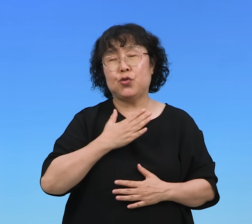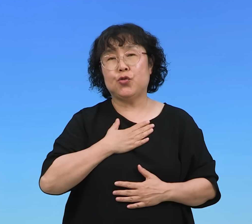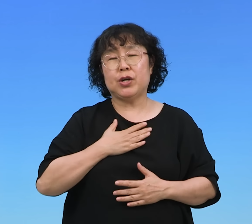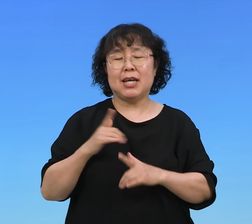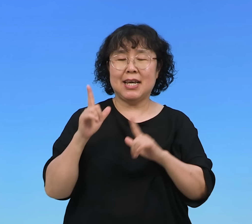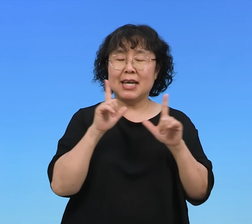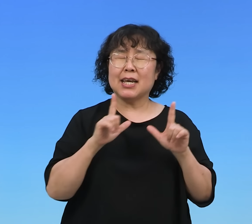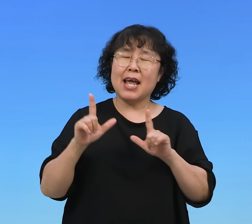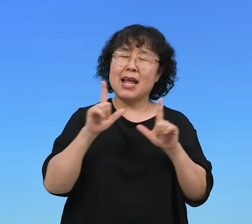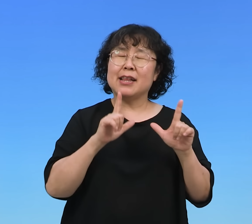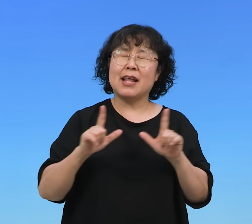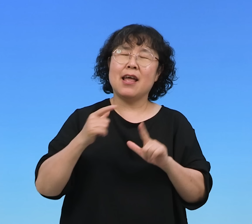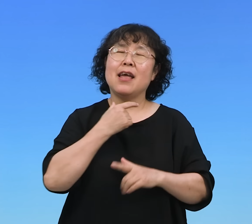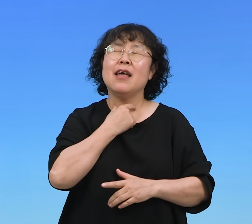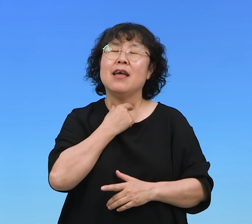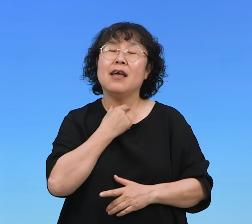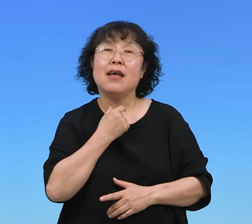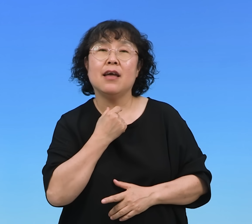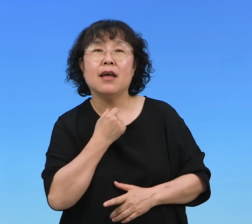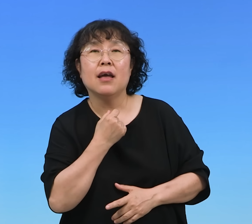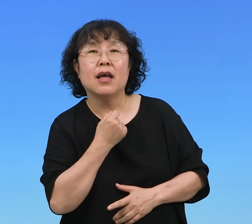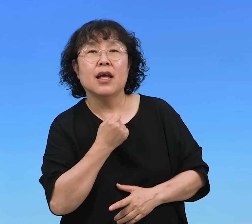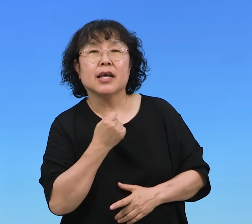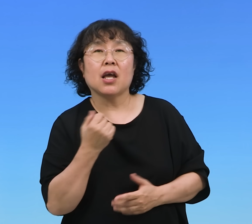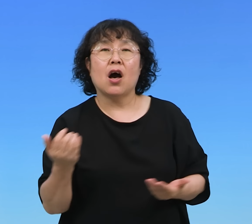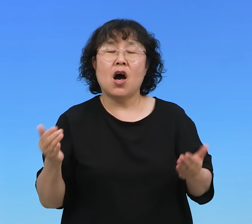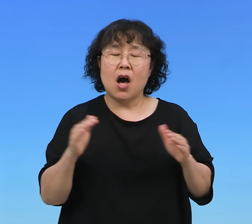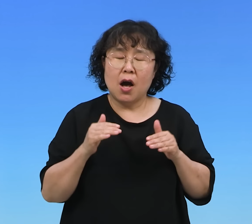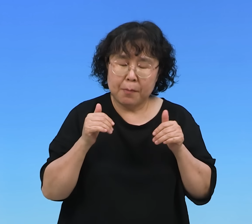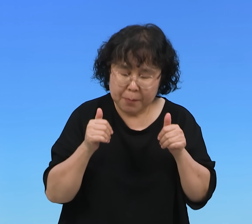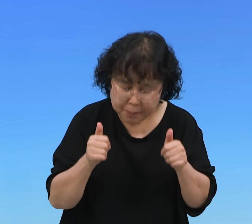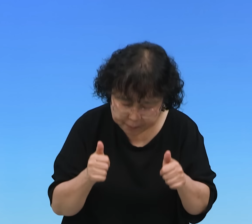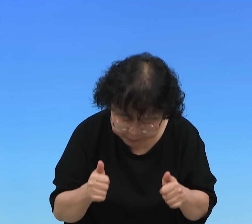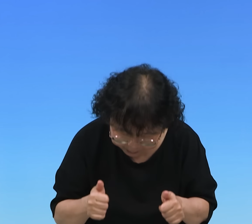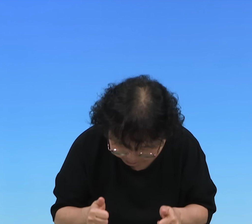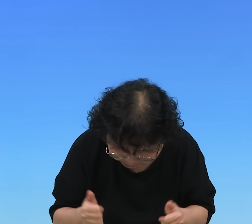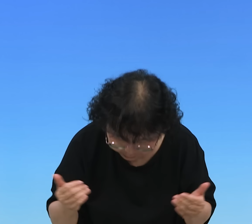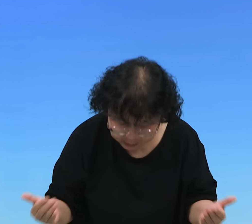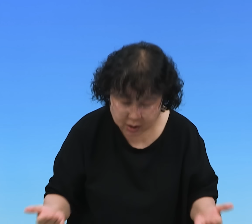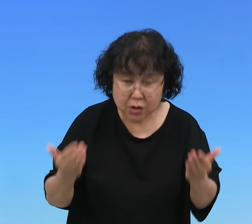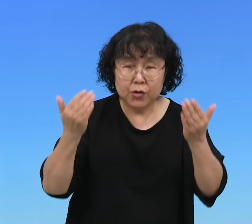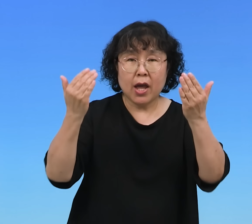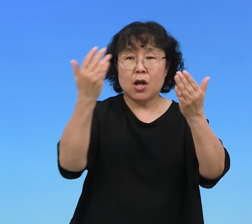오늘 예배하는 이 시간 경배하며 주의 얼굴 구할 때